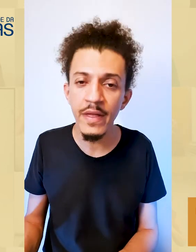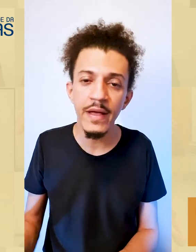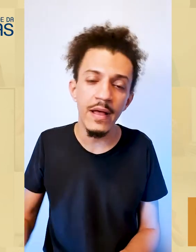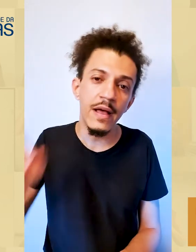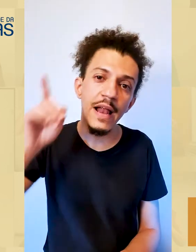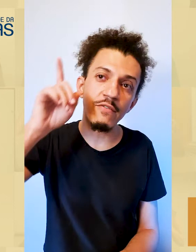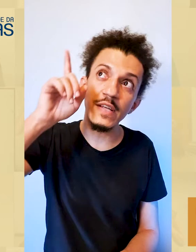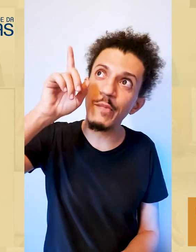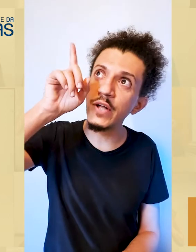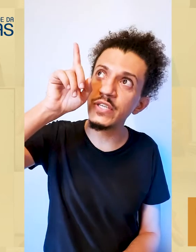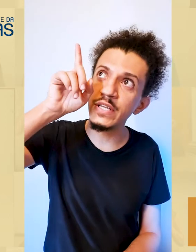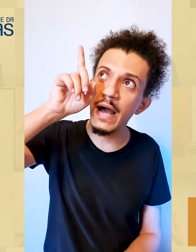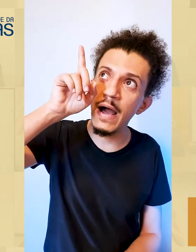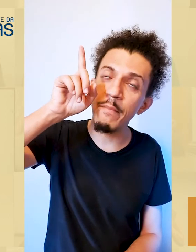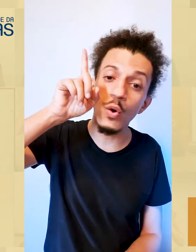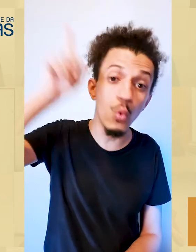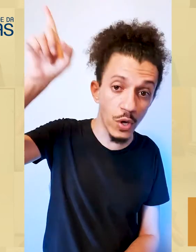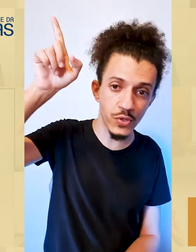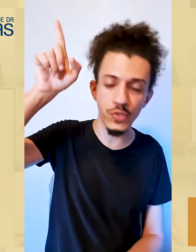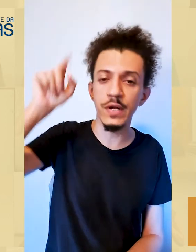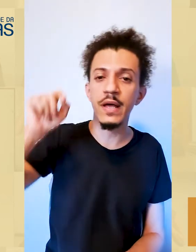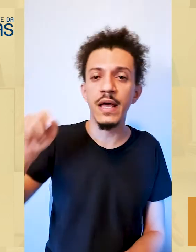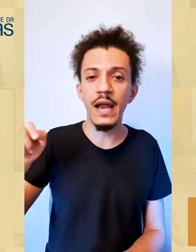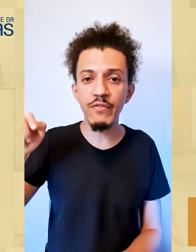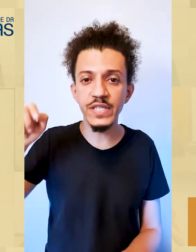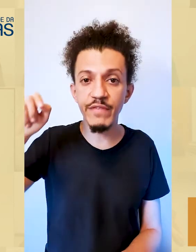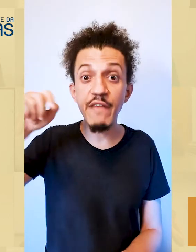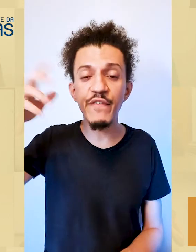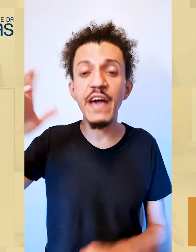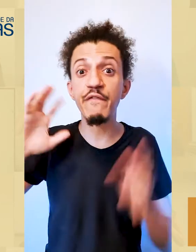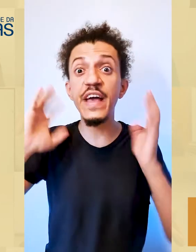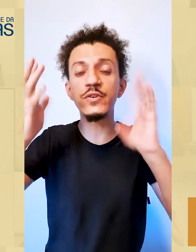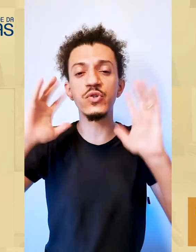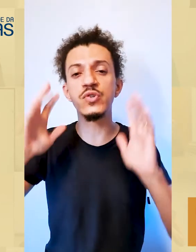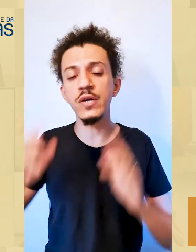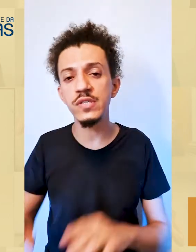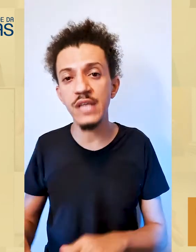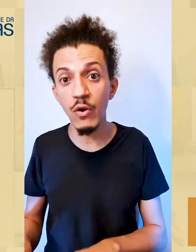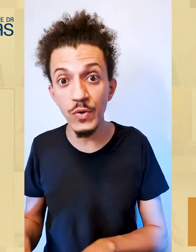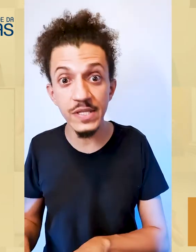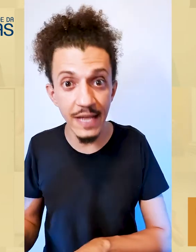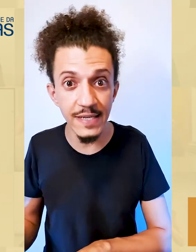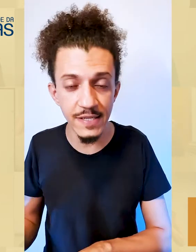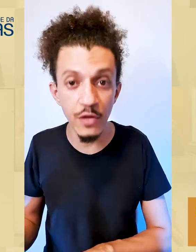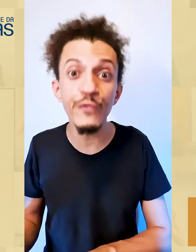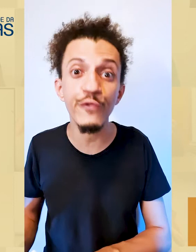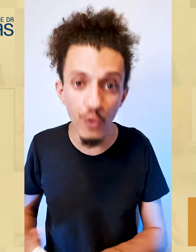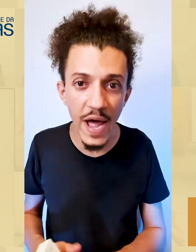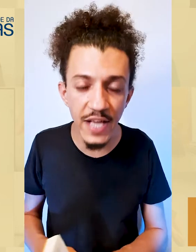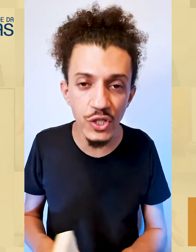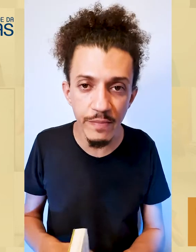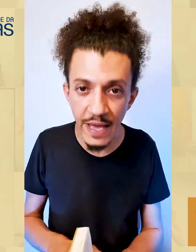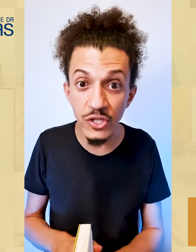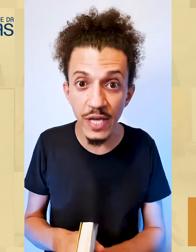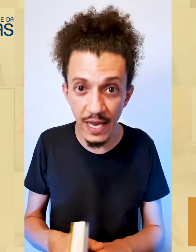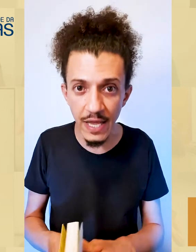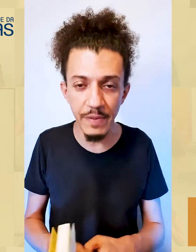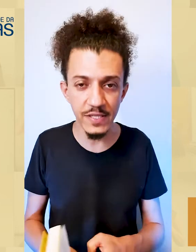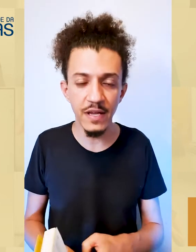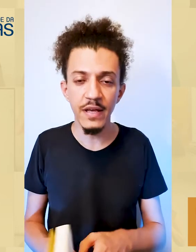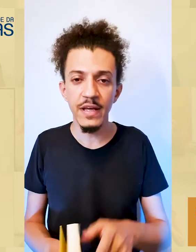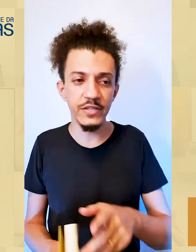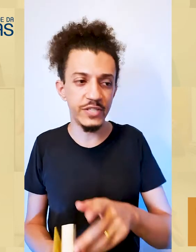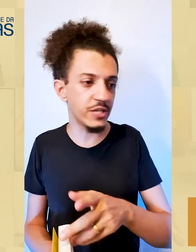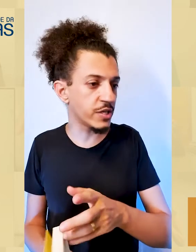universidadedalibras.com.br, lá você pode ir na aba cursos, lá você vai ver vídeos dos nossos alunos sinalizando fluentemente em